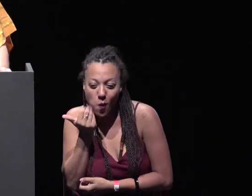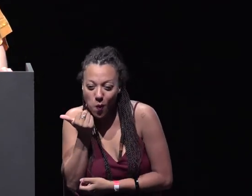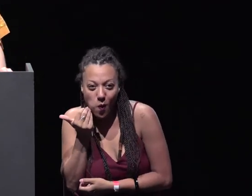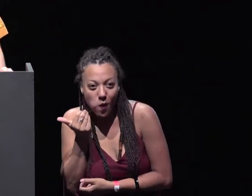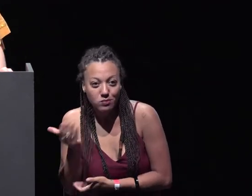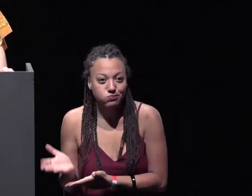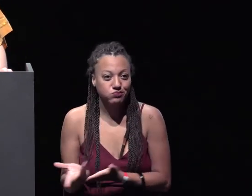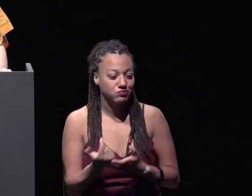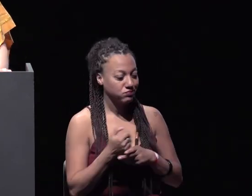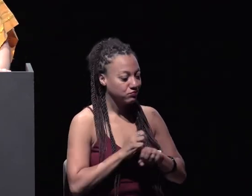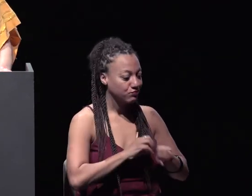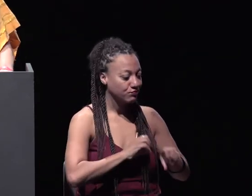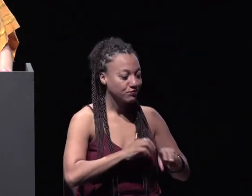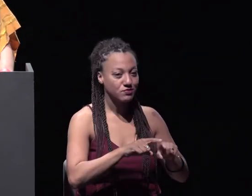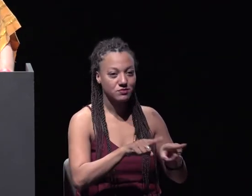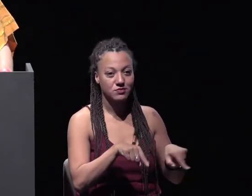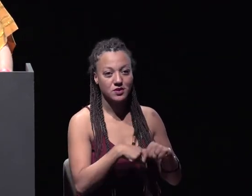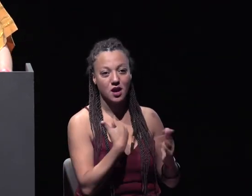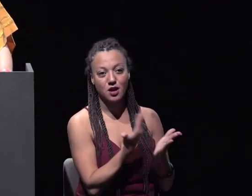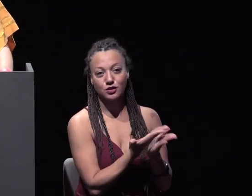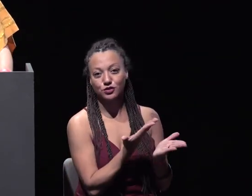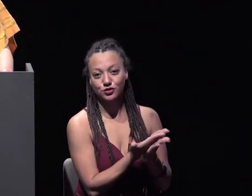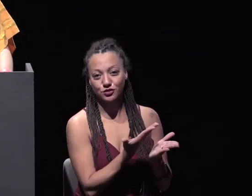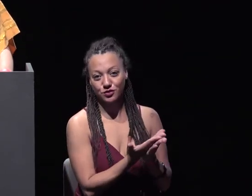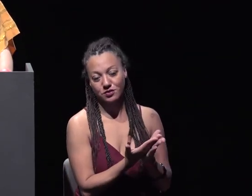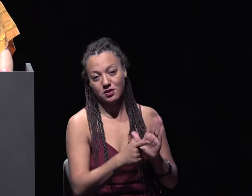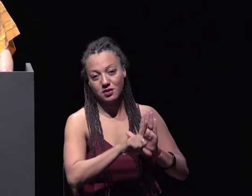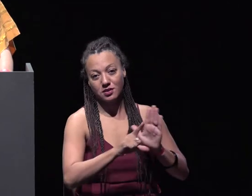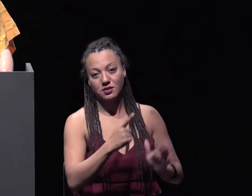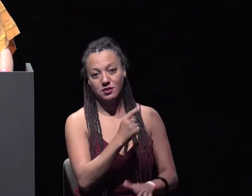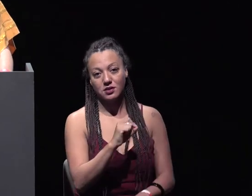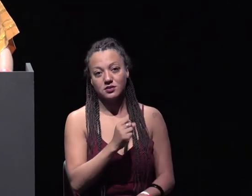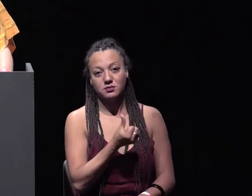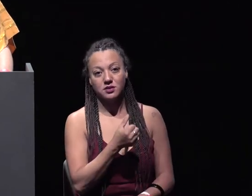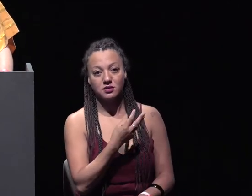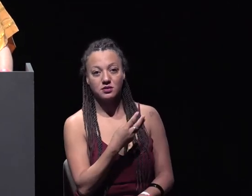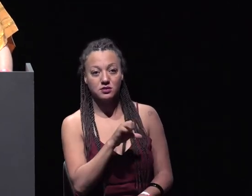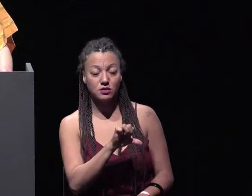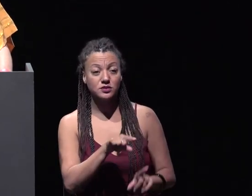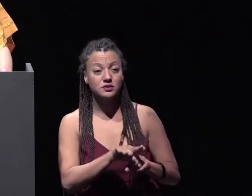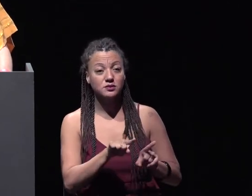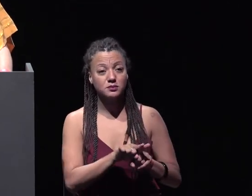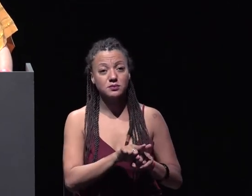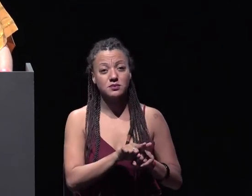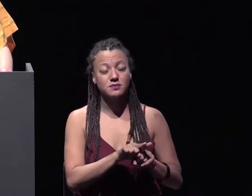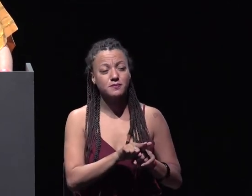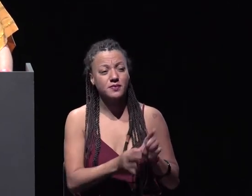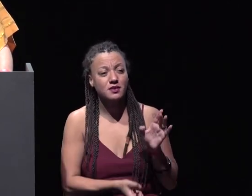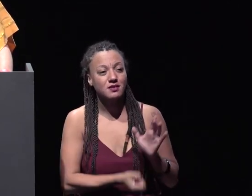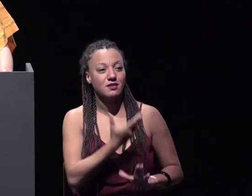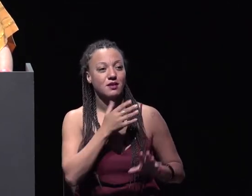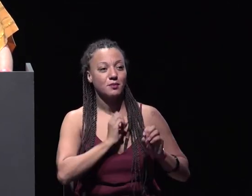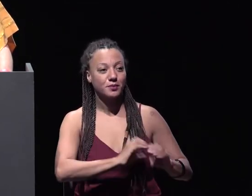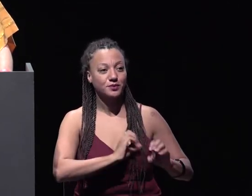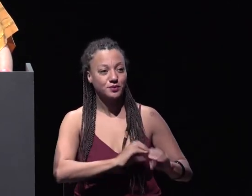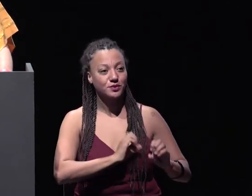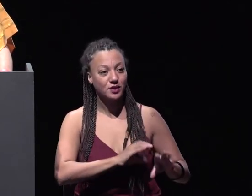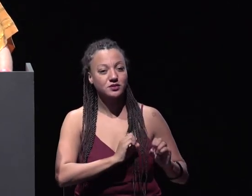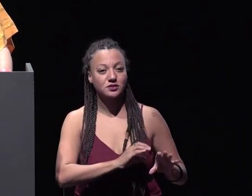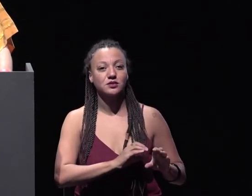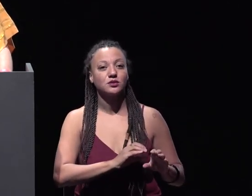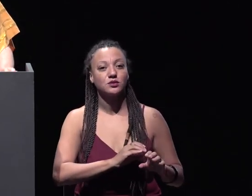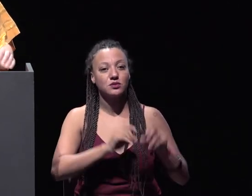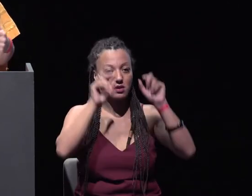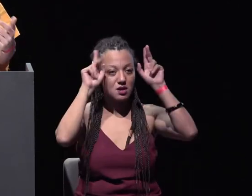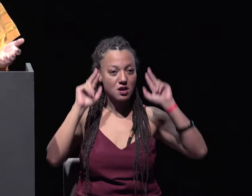aula na questão da implementação da 10 639 na questão da construção de uma educação para as relações étnico